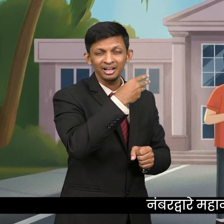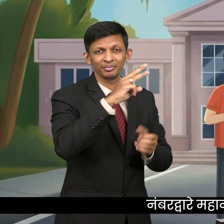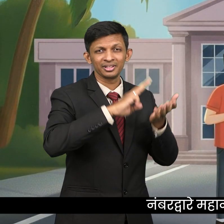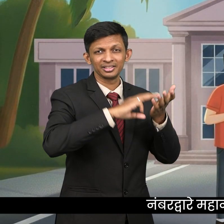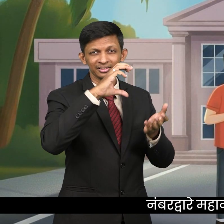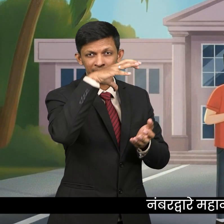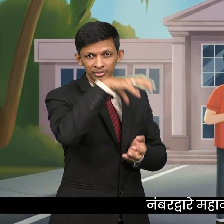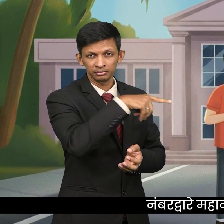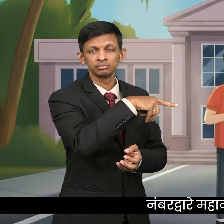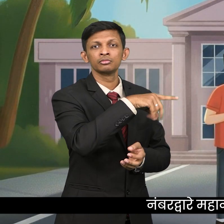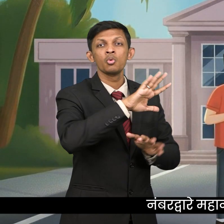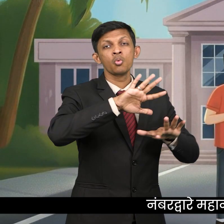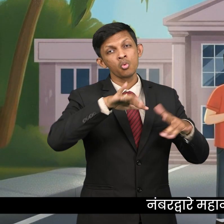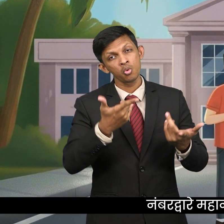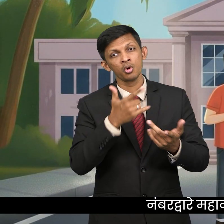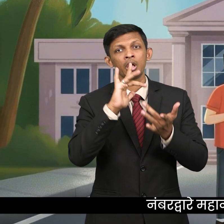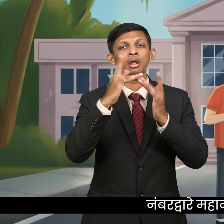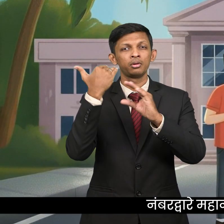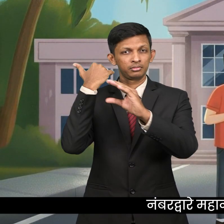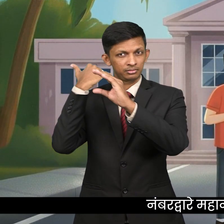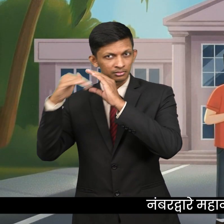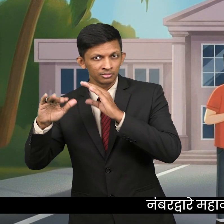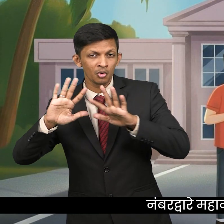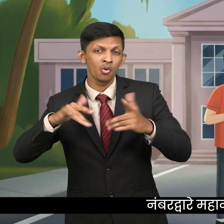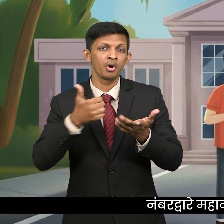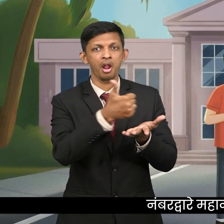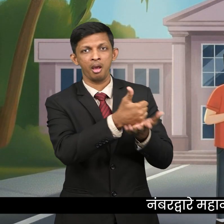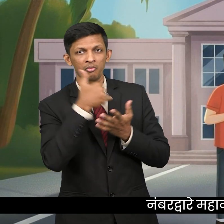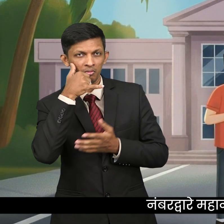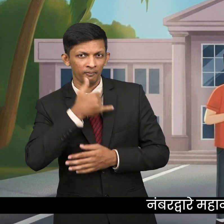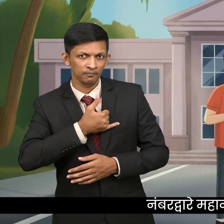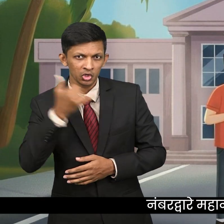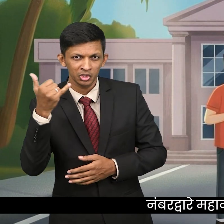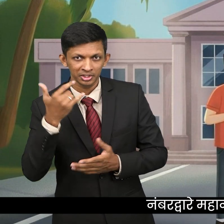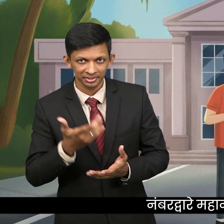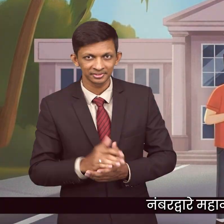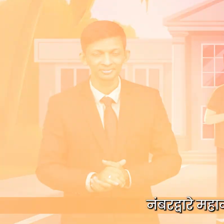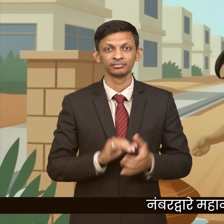हेल्पलाईन नंबरद्वारे महानगरपालिकेकडे तक्रार करतात.